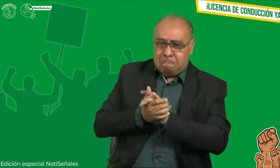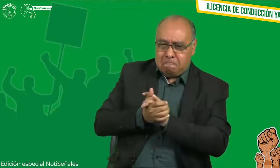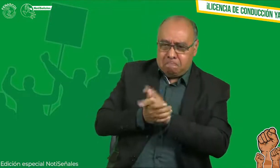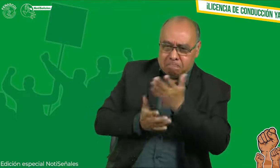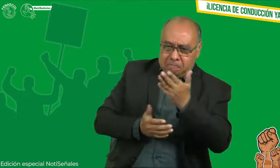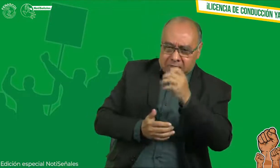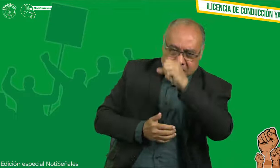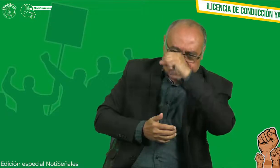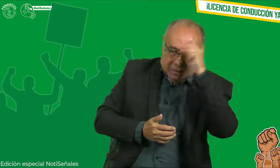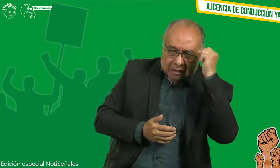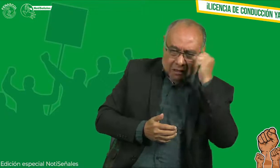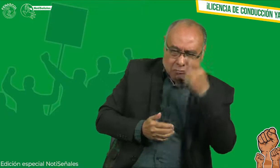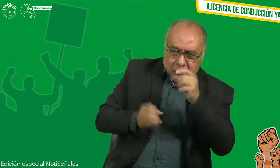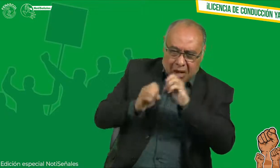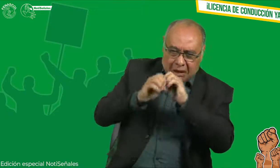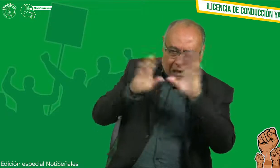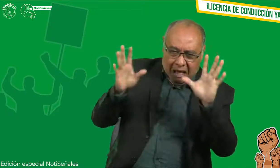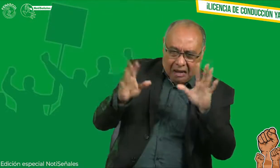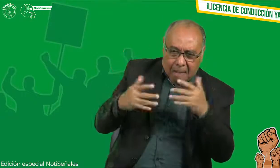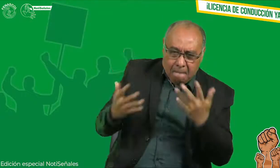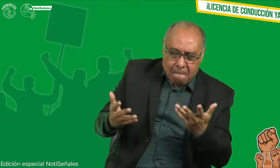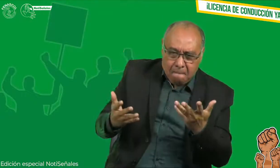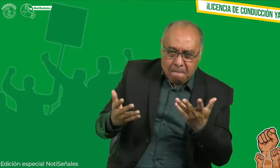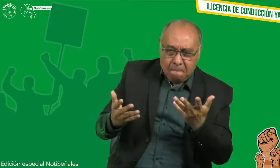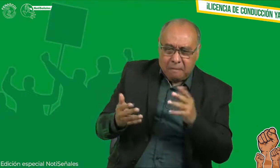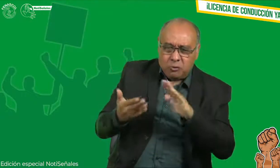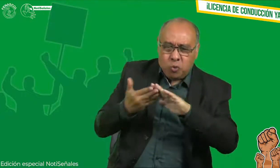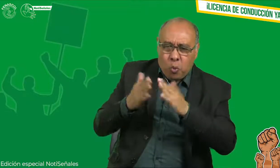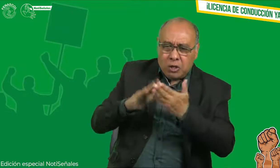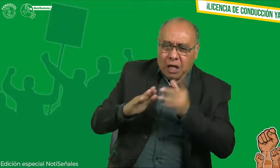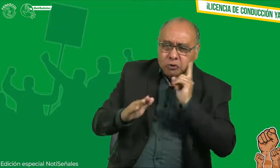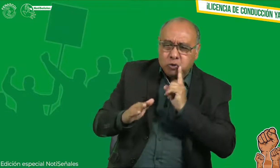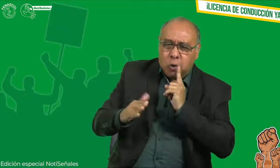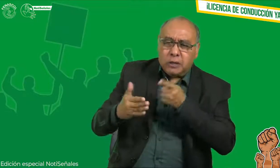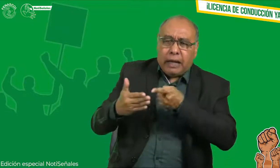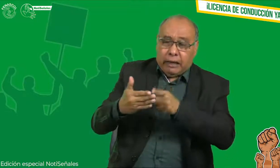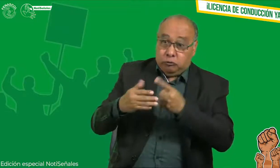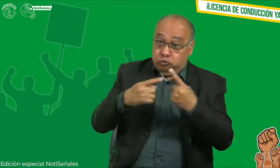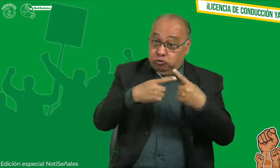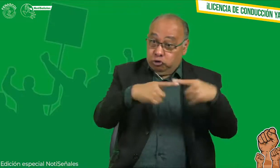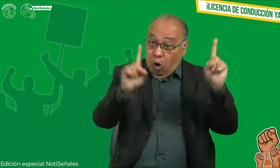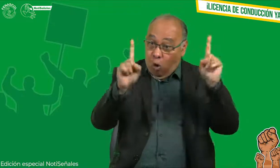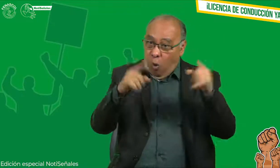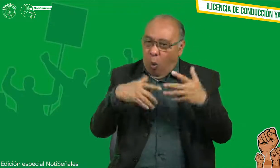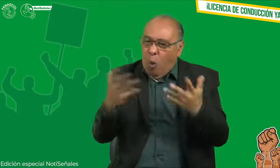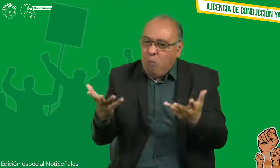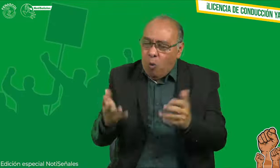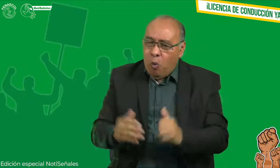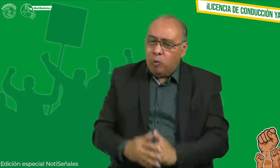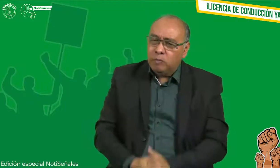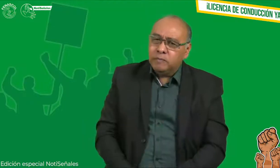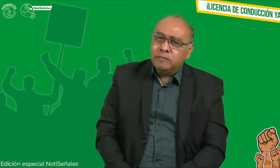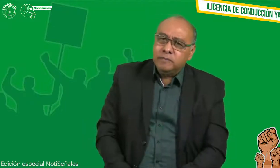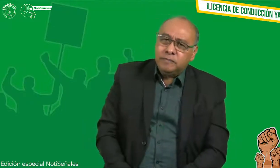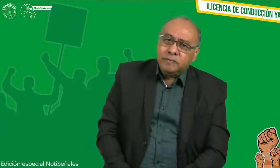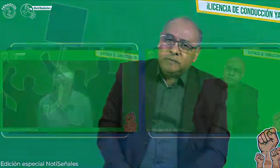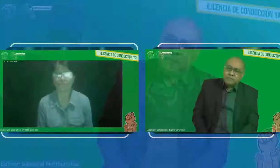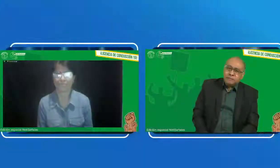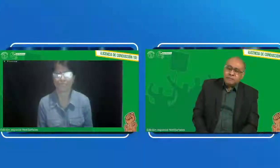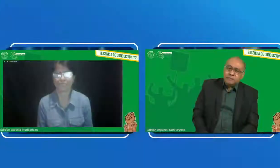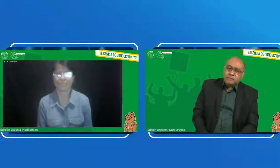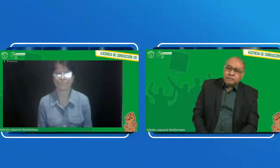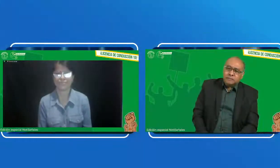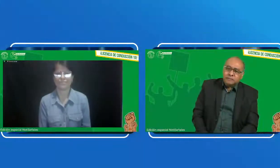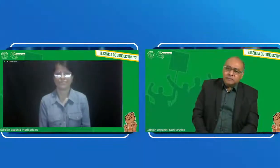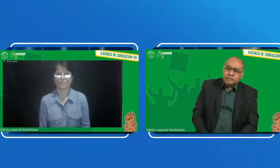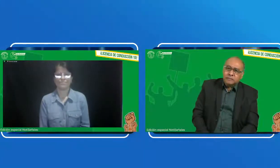varias cosas allí y dice la comunidad sorda. Sandra, yo te hago la pregunta. ¿Cómo